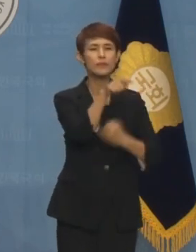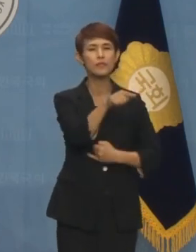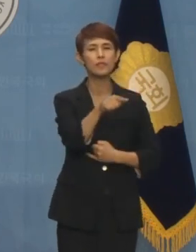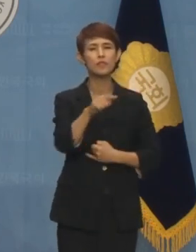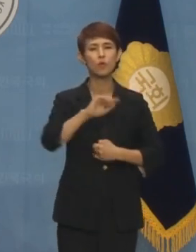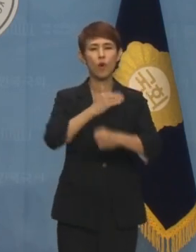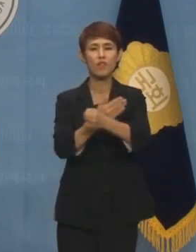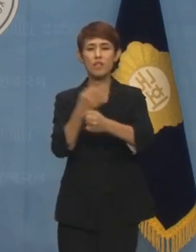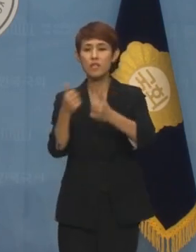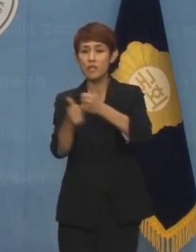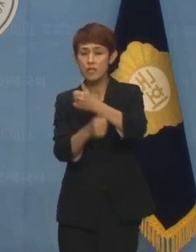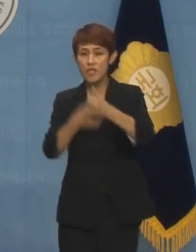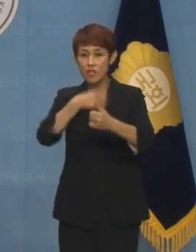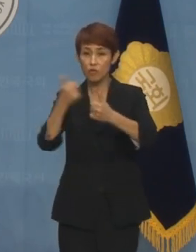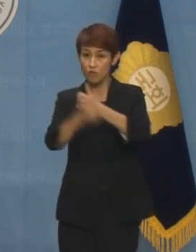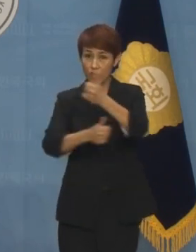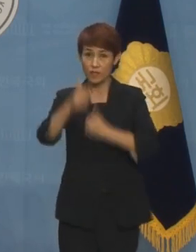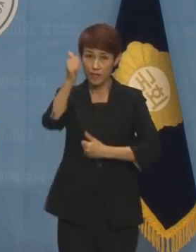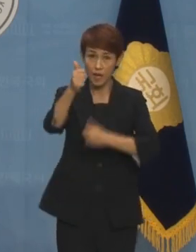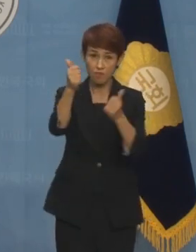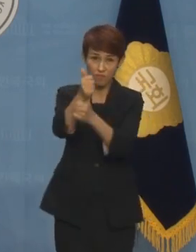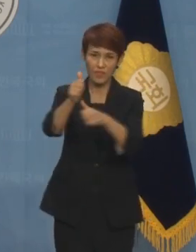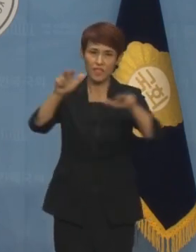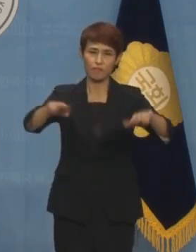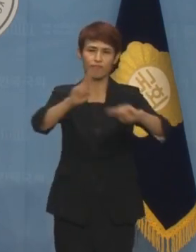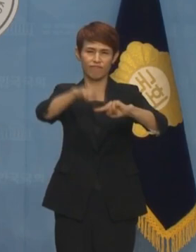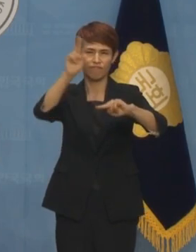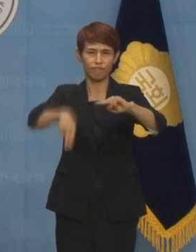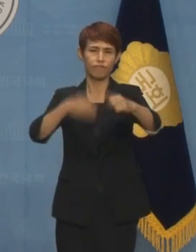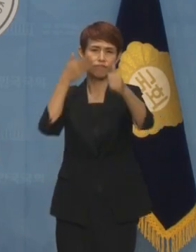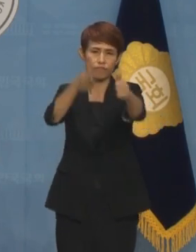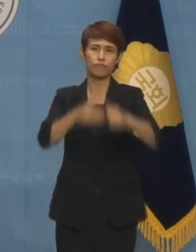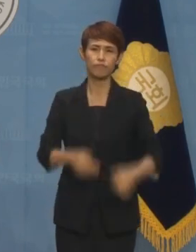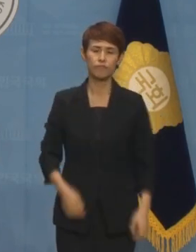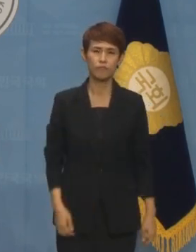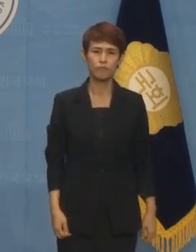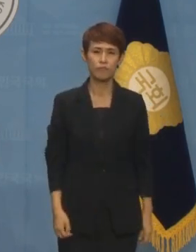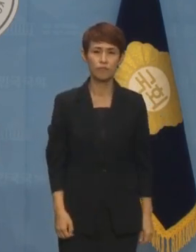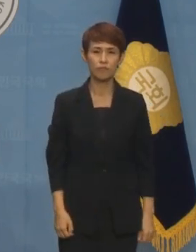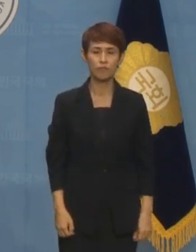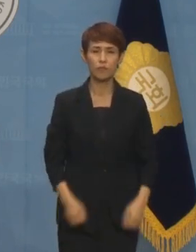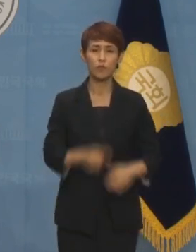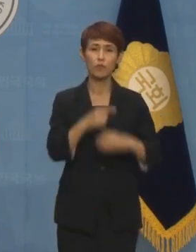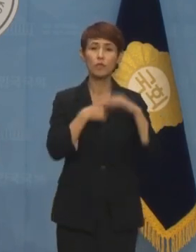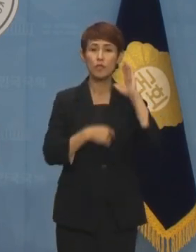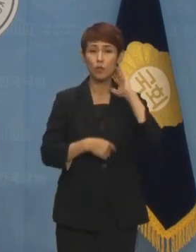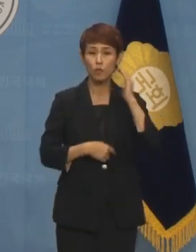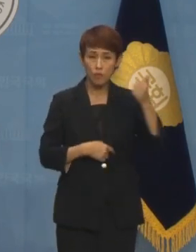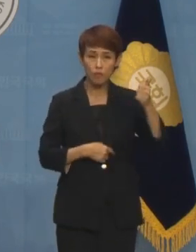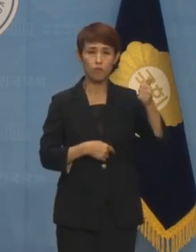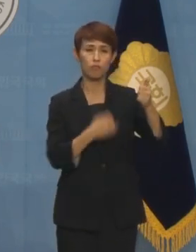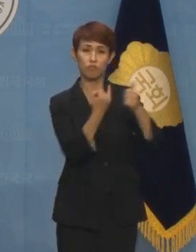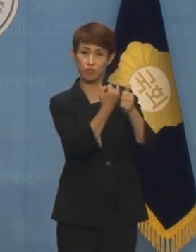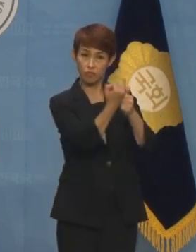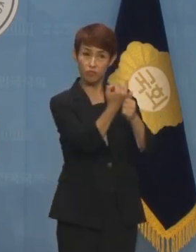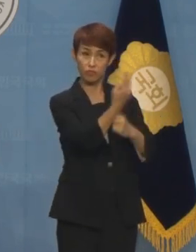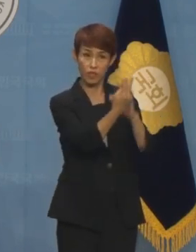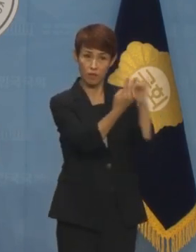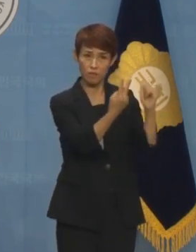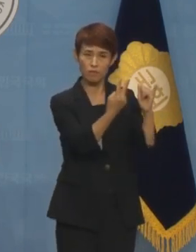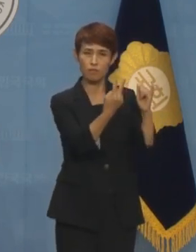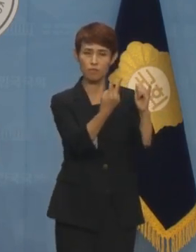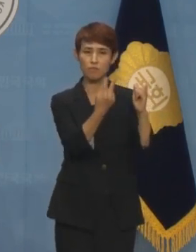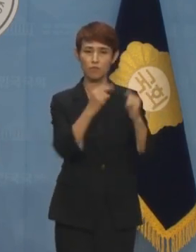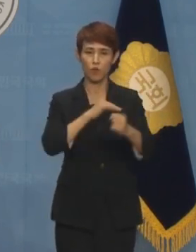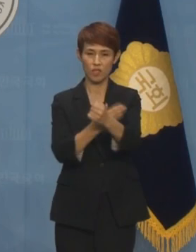권익위원장 정승윤 부위원장은 당장 사퇴하십시오 윤석 대통령과 김건희 여사는 사정기관이